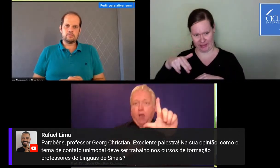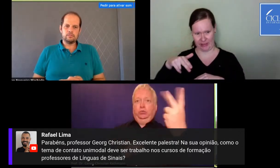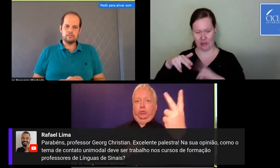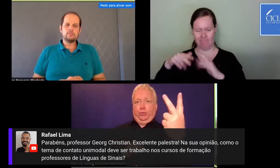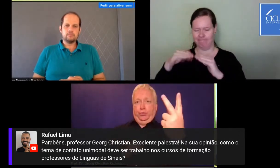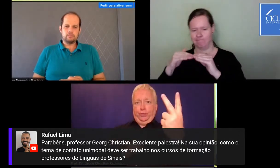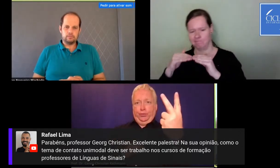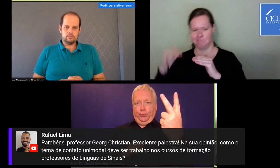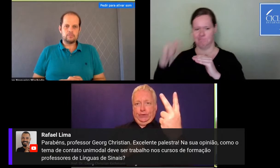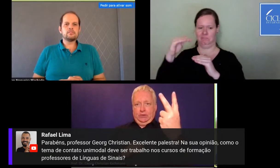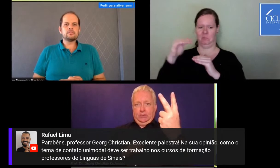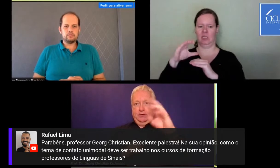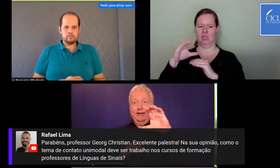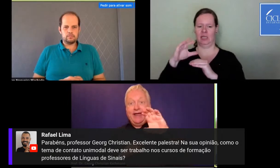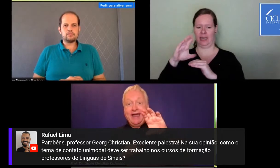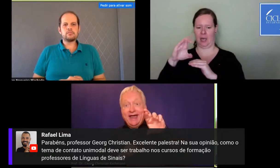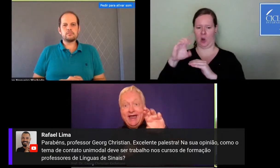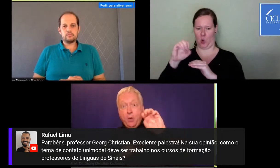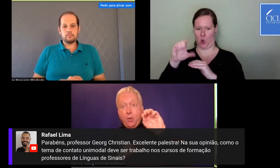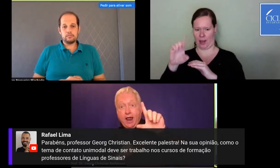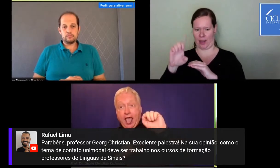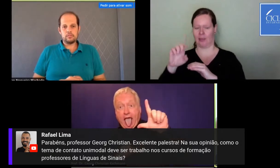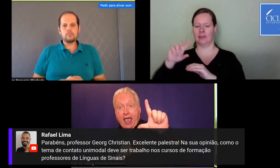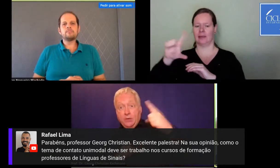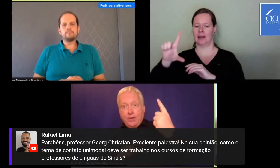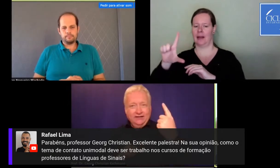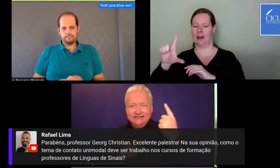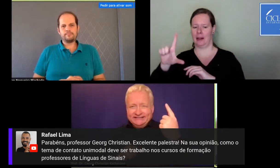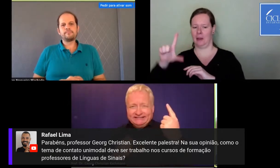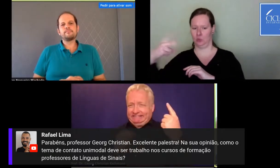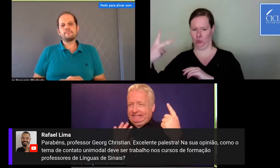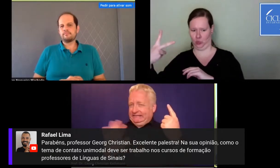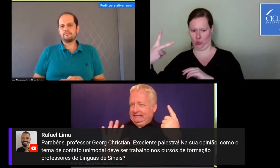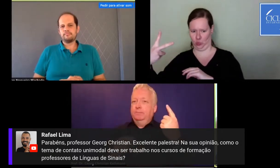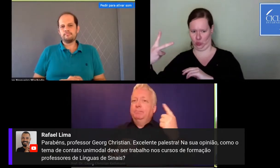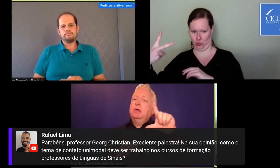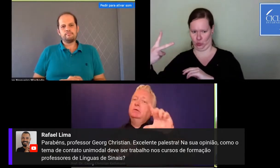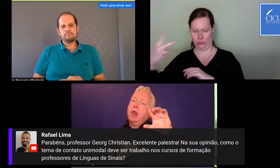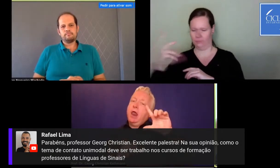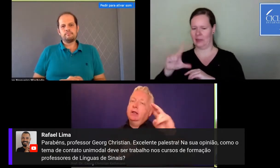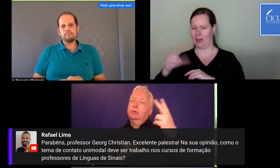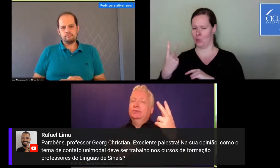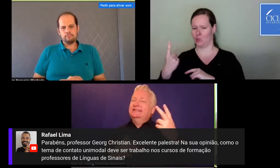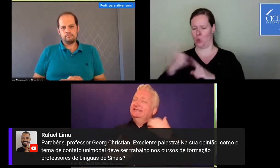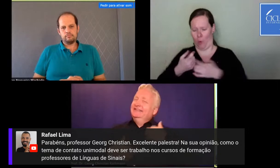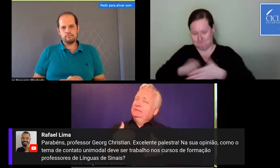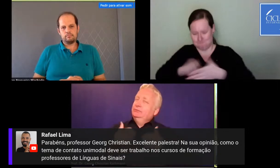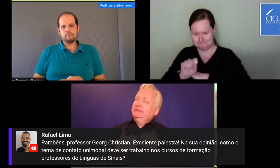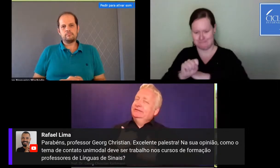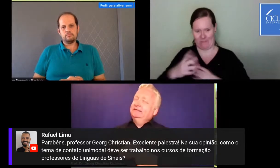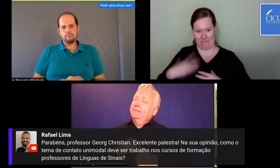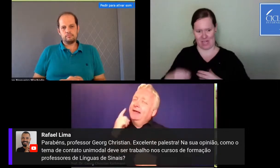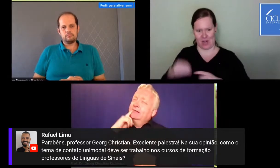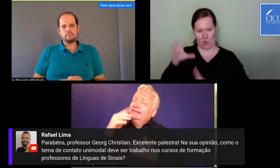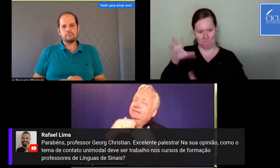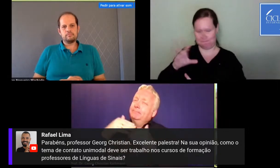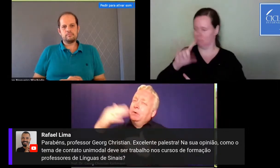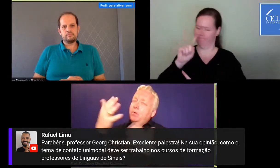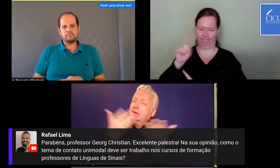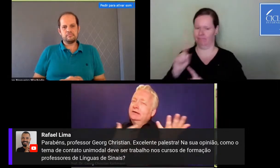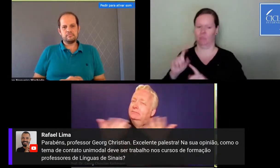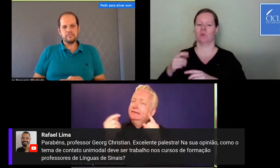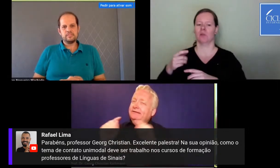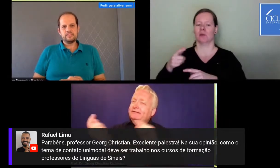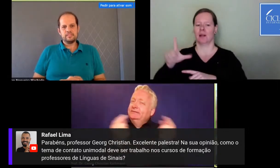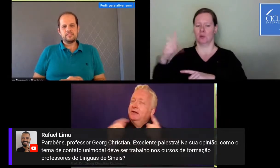Então, acho que o PIDGIN está numa relação